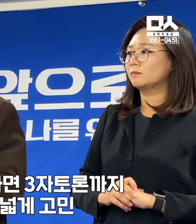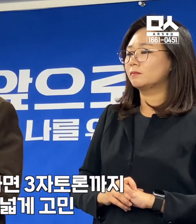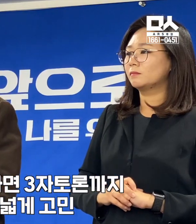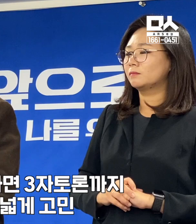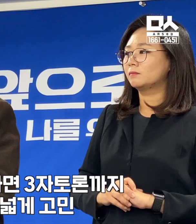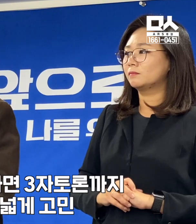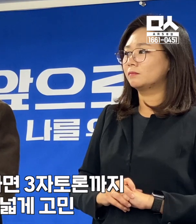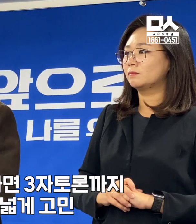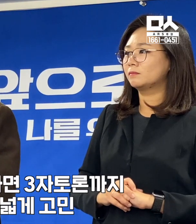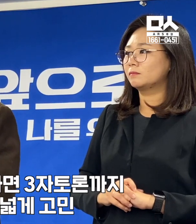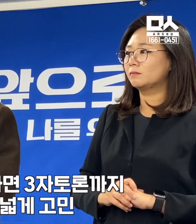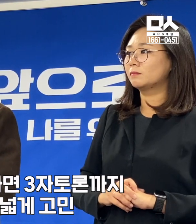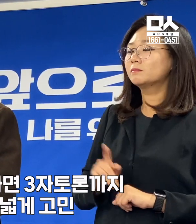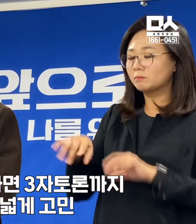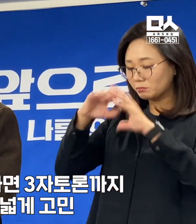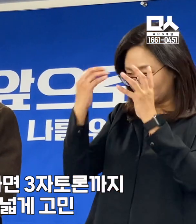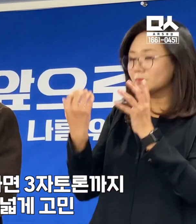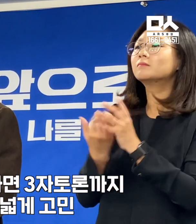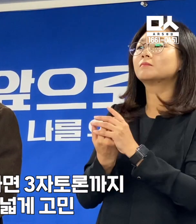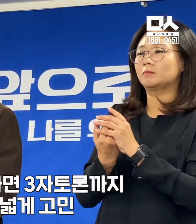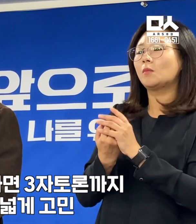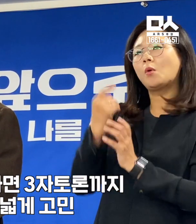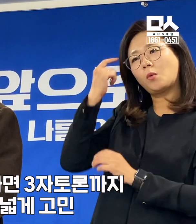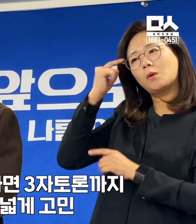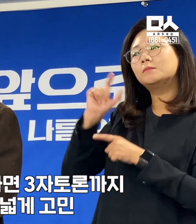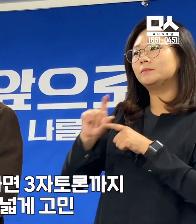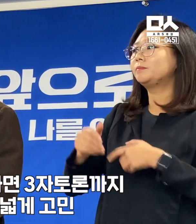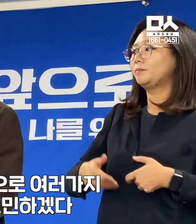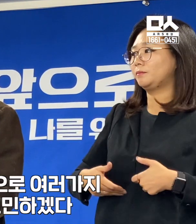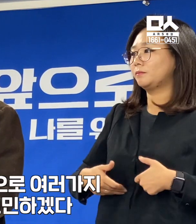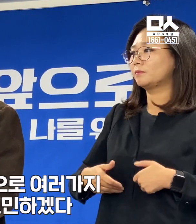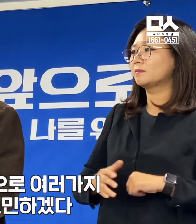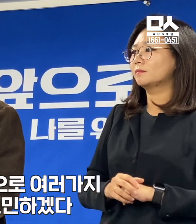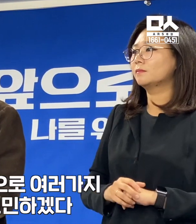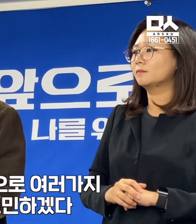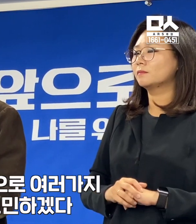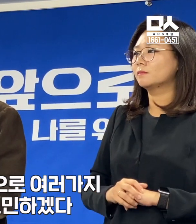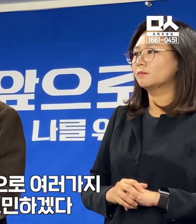국민의힘이 응하지 않을 경우 뭐 그런 것조차도 포함해서 좀 폭넓게 고민해봐야 되지 않겠습니까?